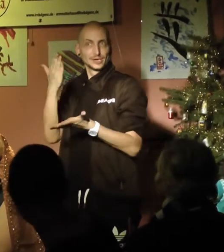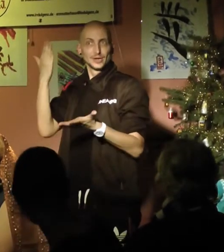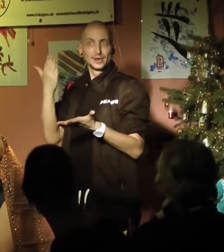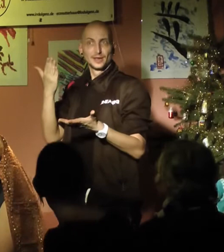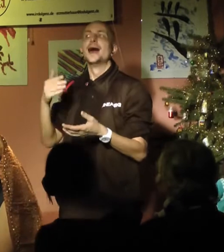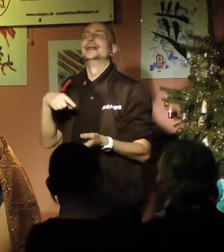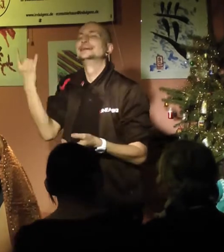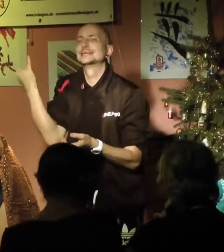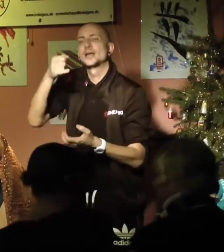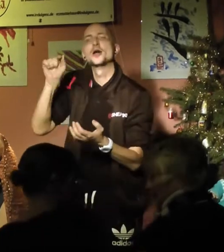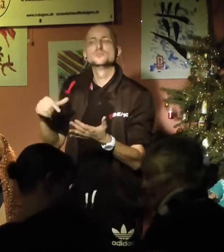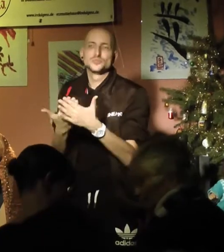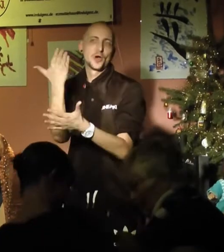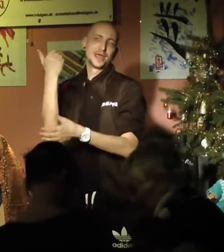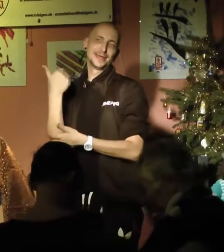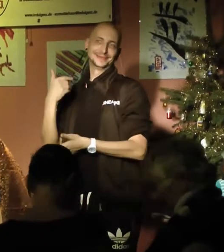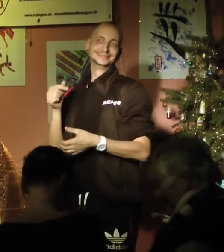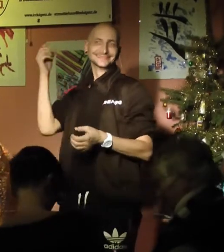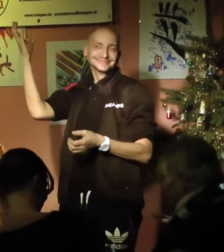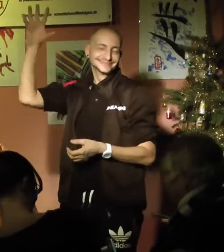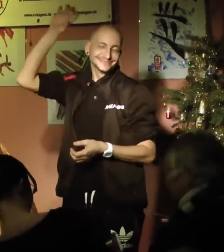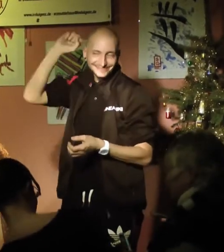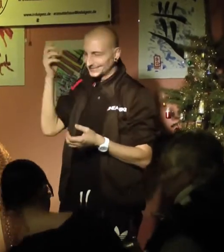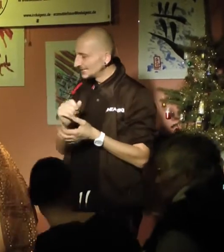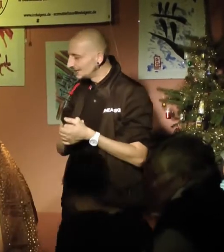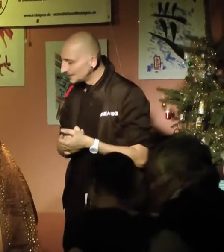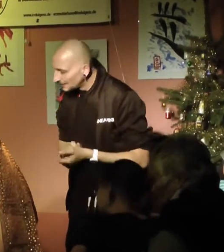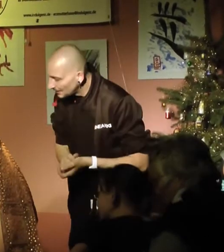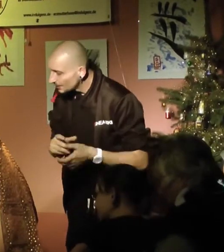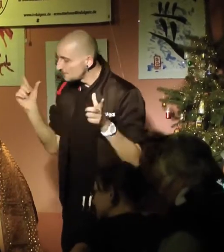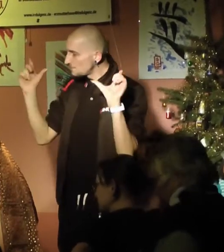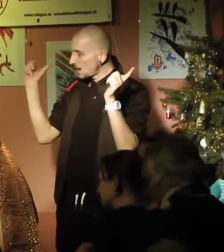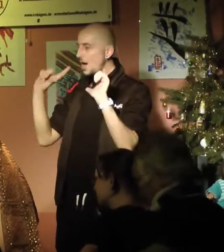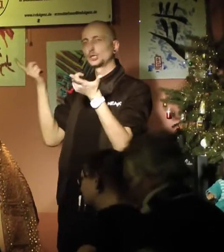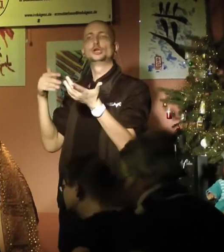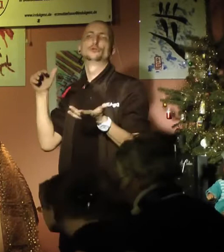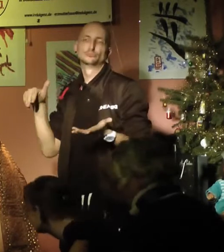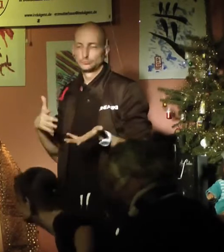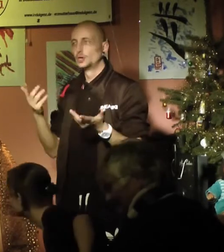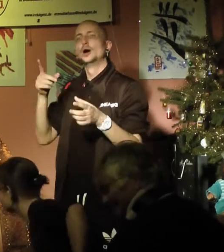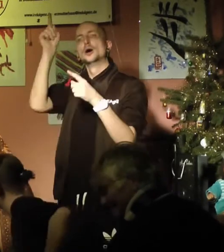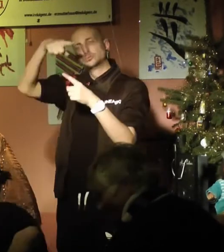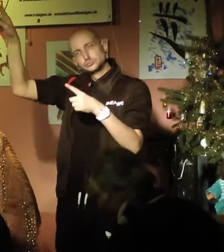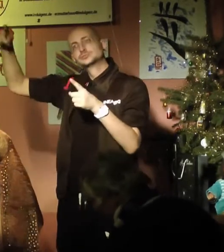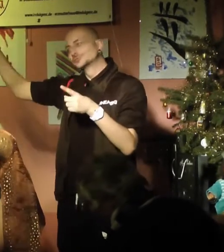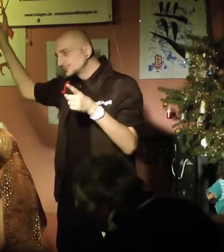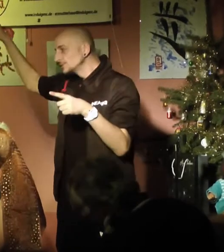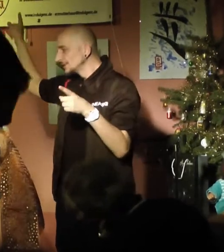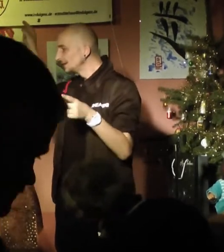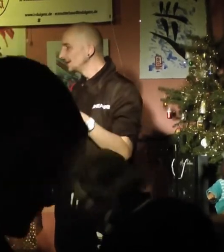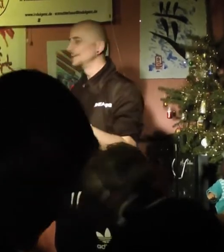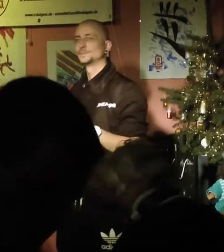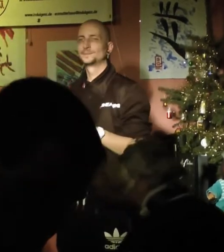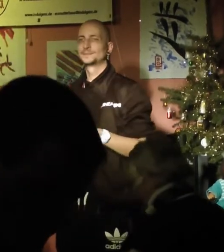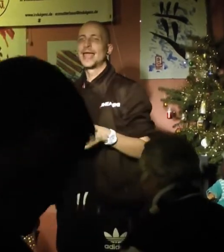Genau, gleich mal das man hat. Ja, genau, Party hier. Luftschlange. Eine